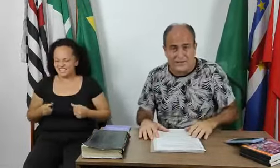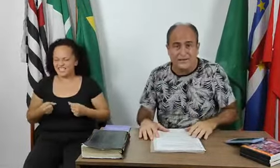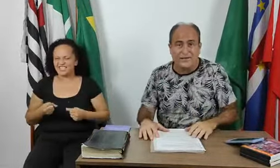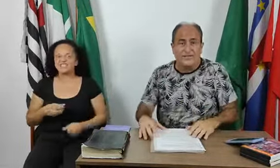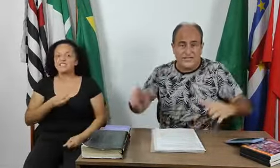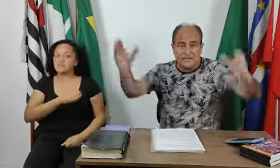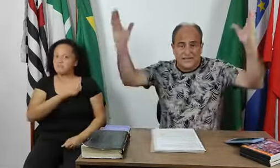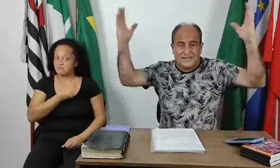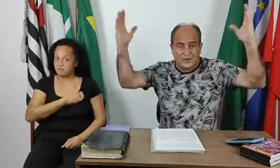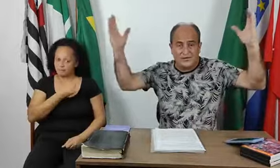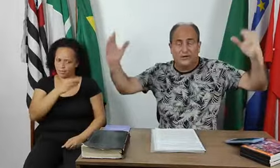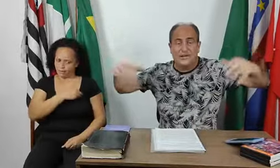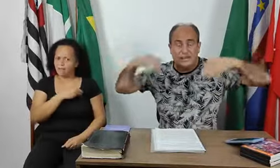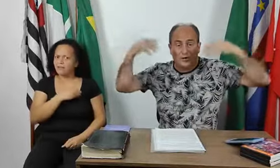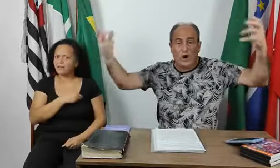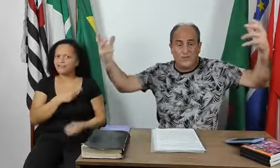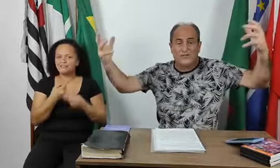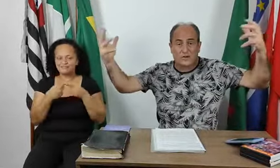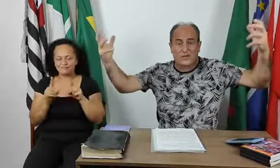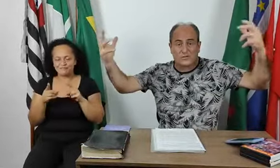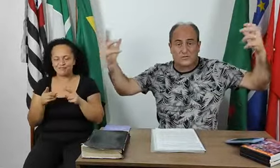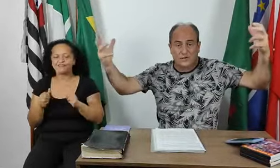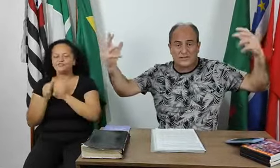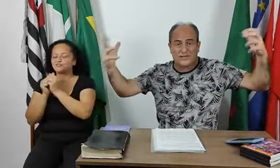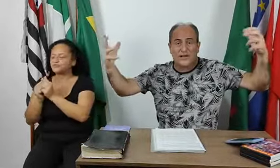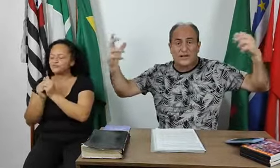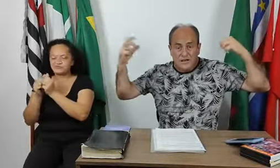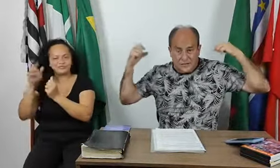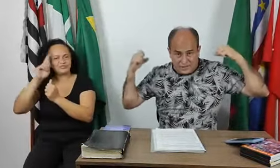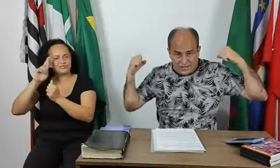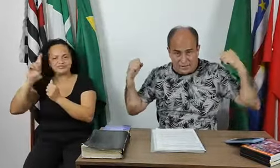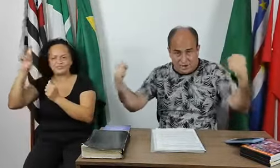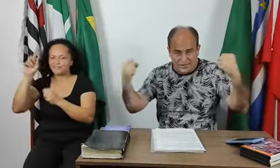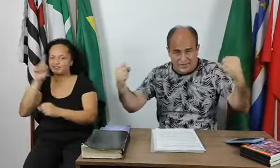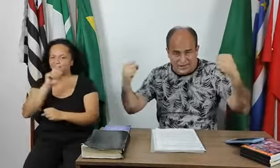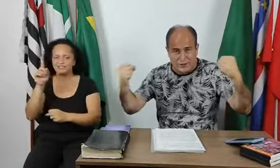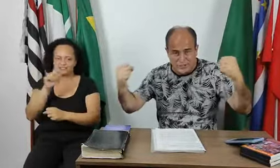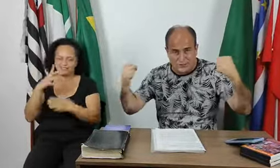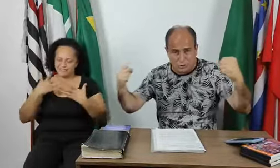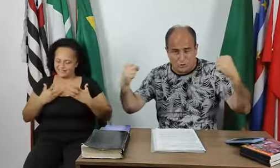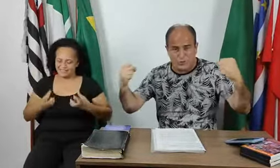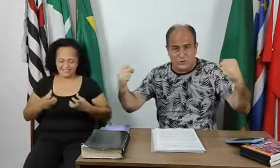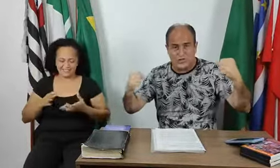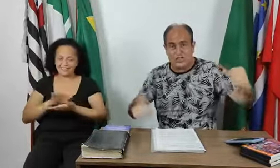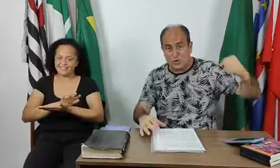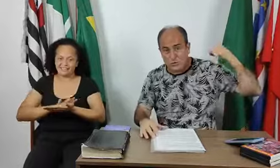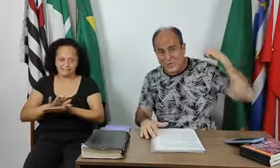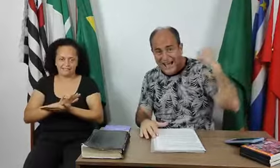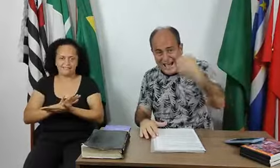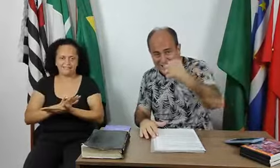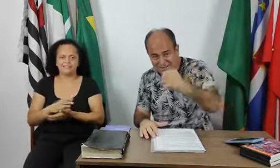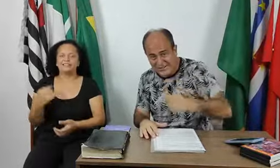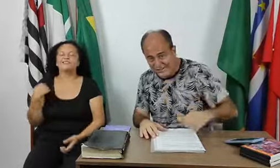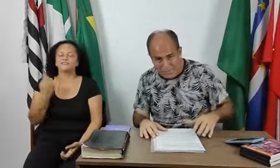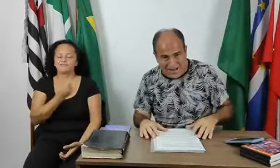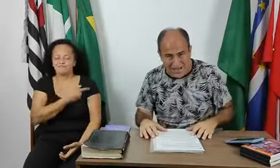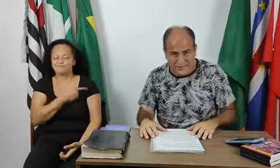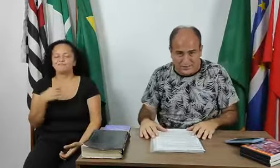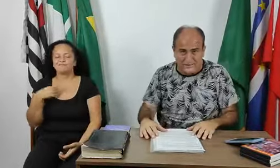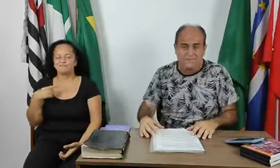cansa. Servir a Deus não, Ele renova as nossas forças e as nossas energias todos os dias como da águia,